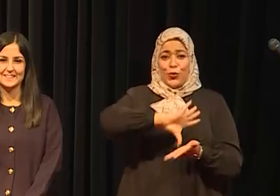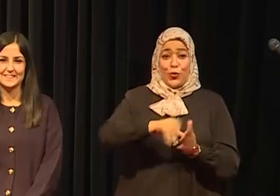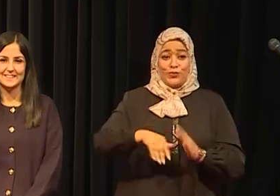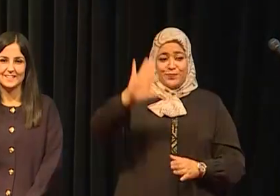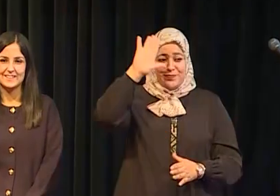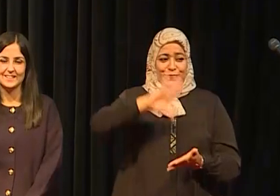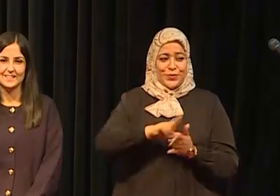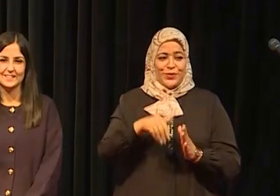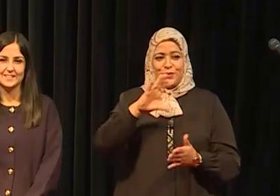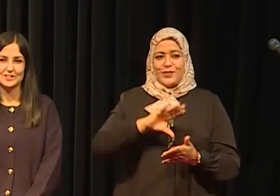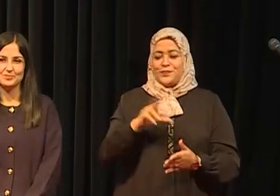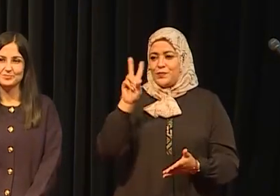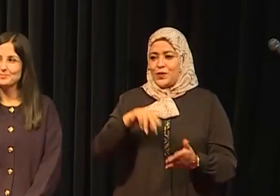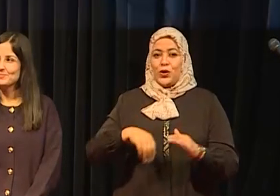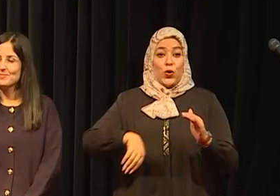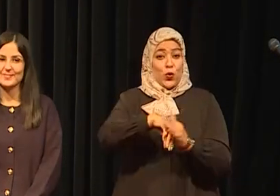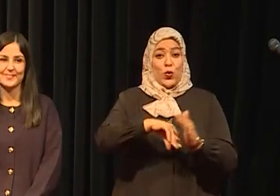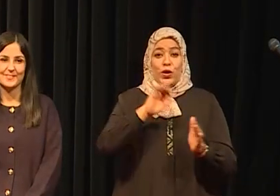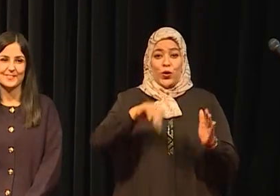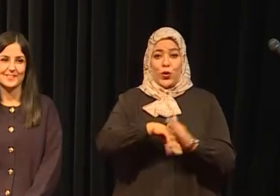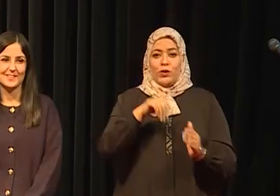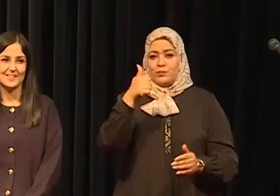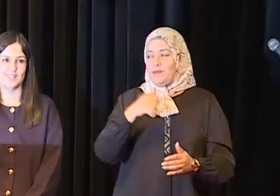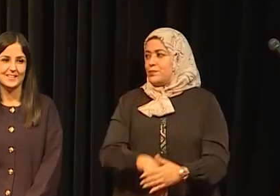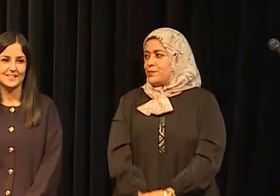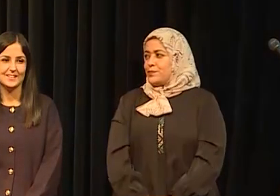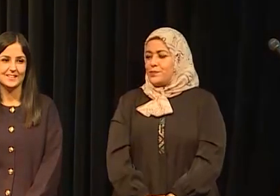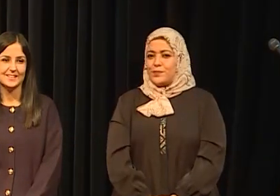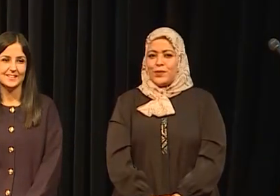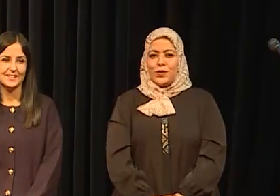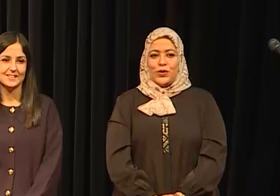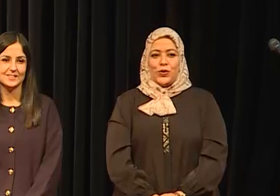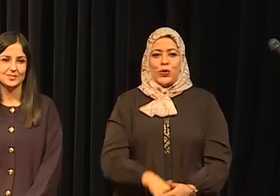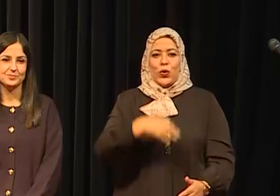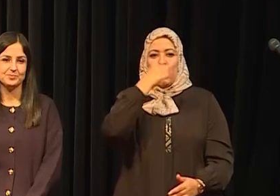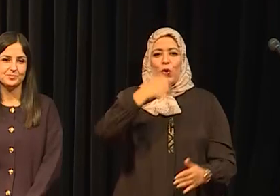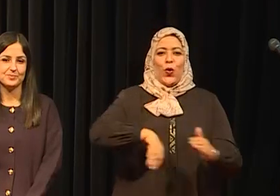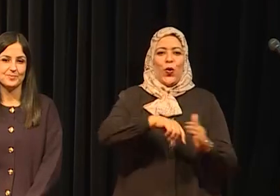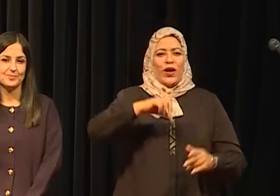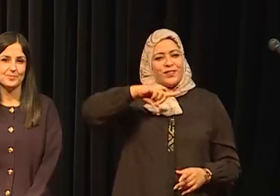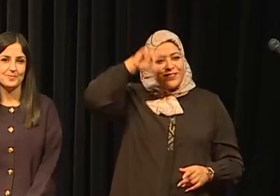كلكم كورة يعني كورة، وش راك تقول لهنا؟